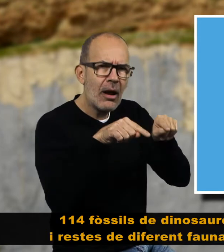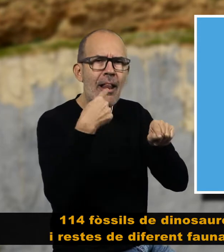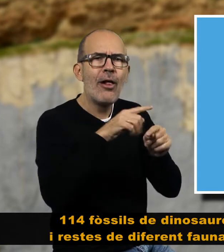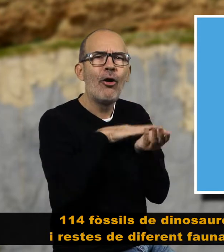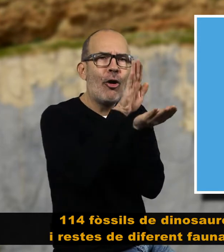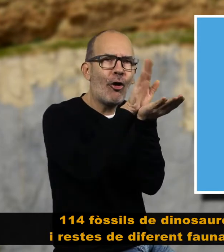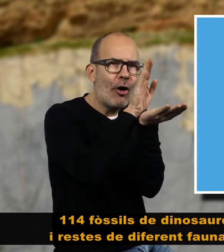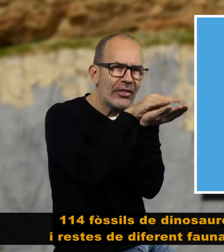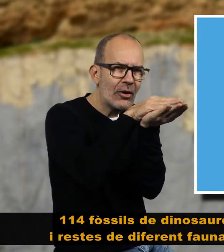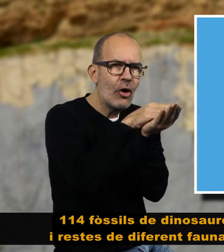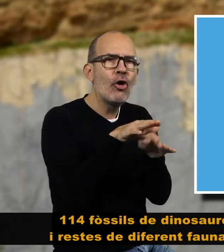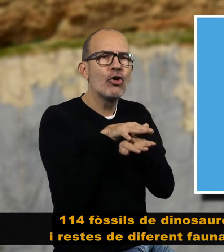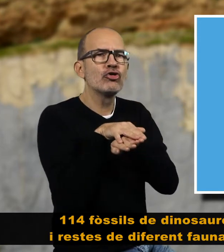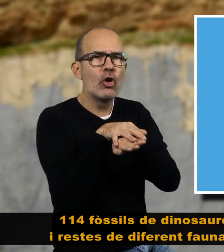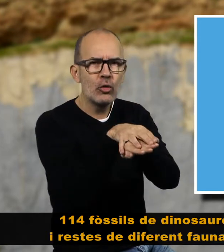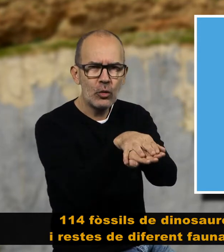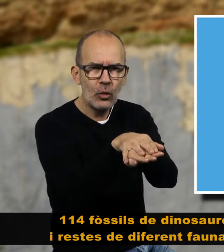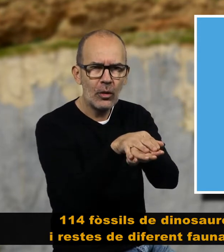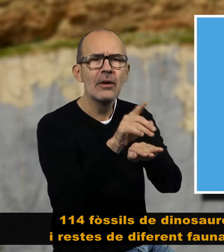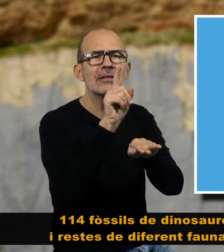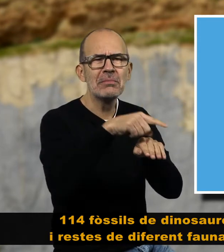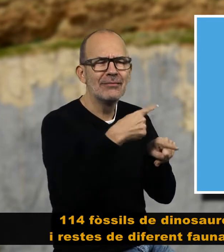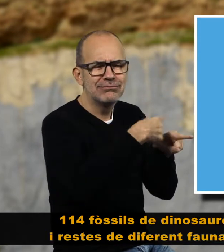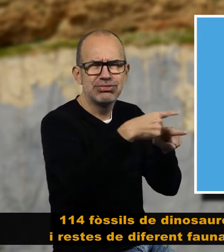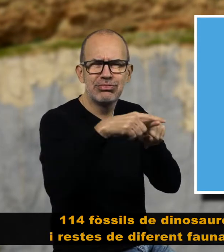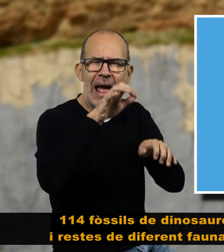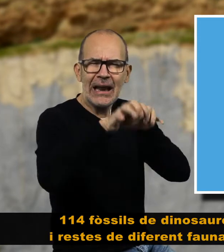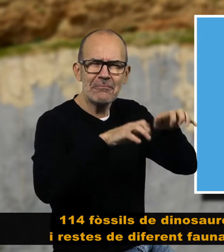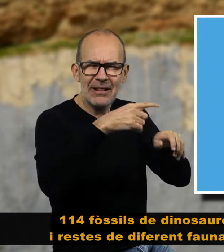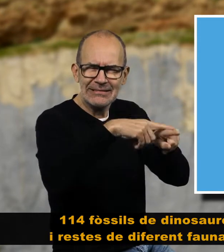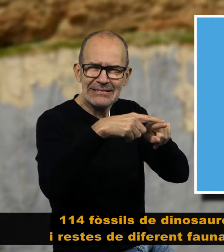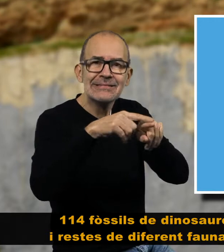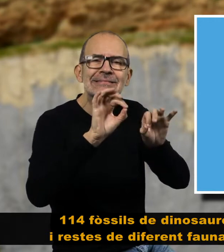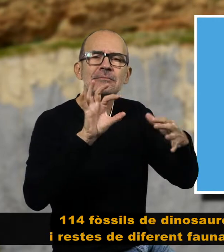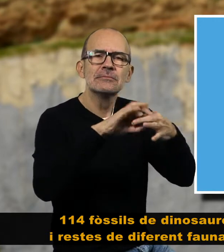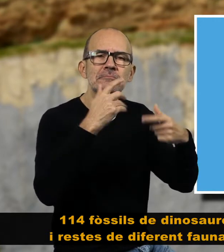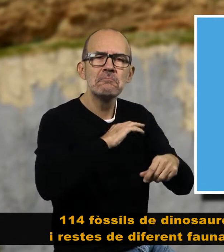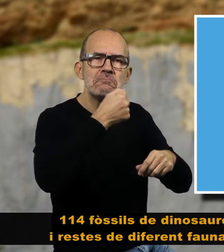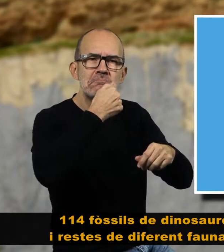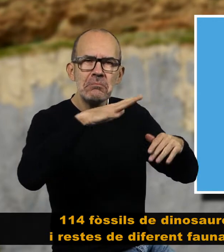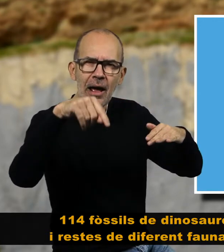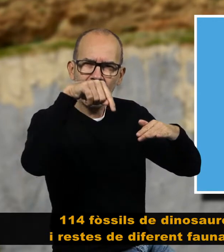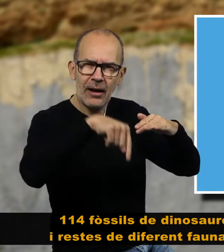Cent 114 fòssils de dinosaures, cocodrils, tortugues i restes de diferent fauna marina, com ara